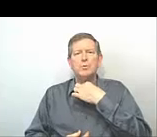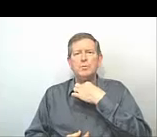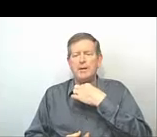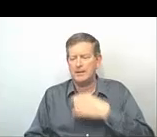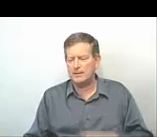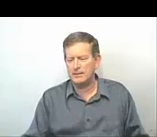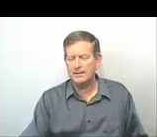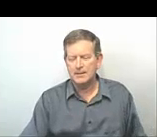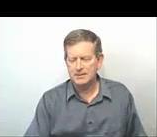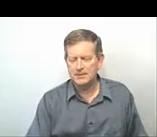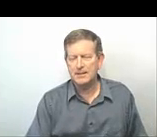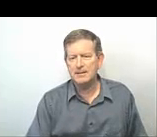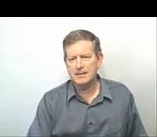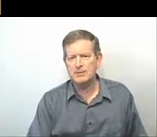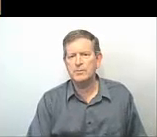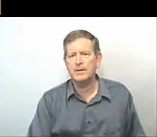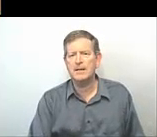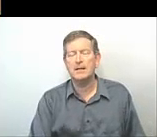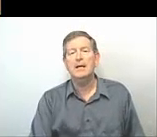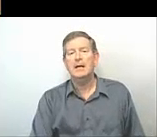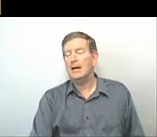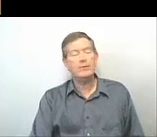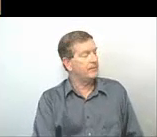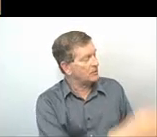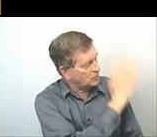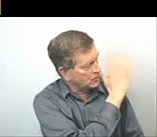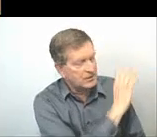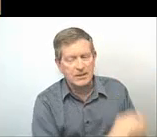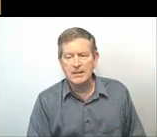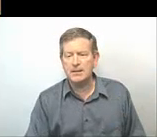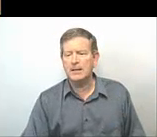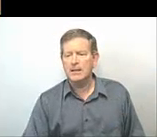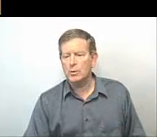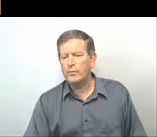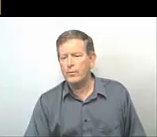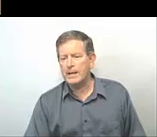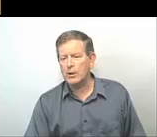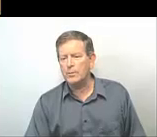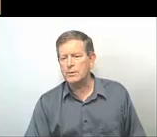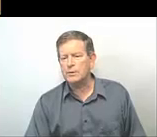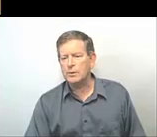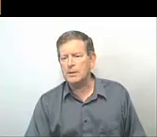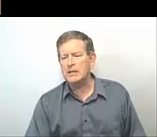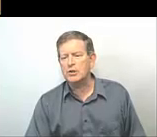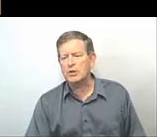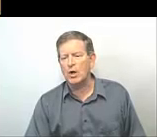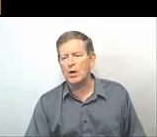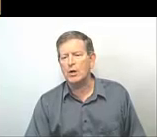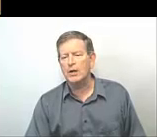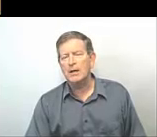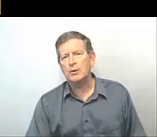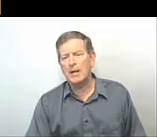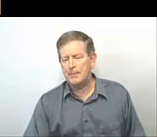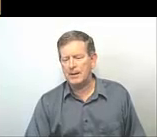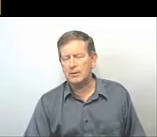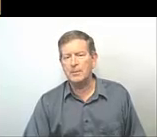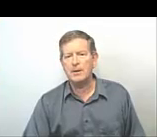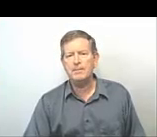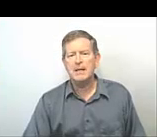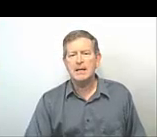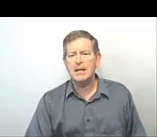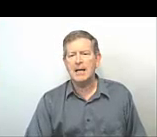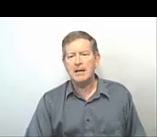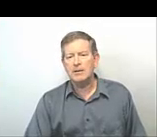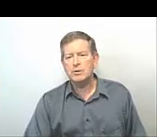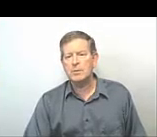cravate, super. Ok, ça c'est ouvrir. Là, vous devez sortir. Donc, vous voyez que le monsieur, il sort de